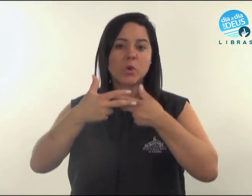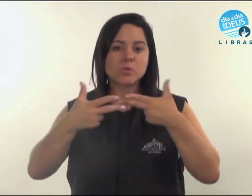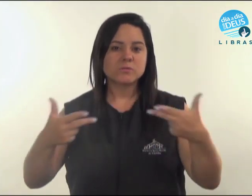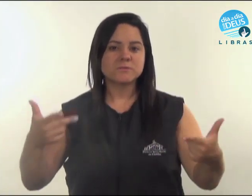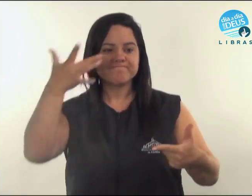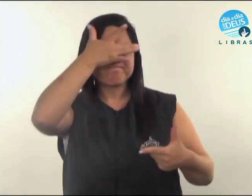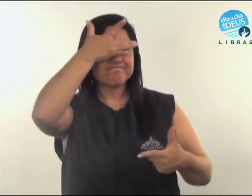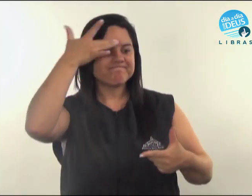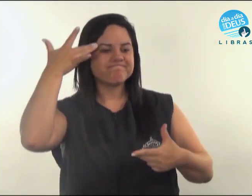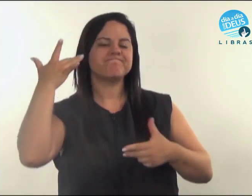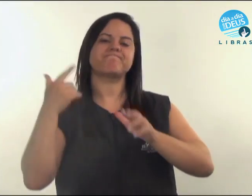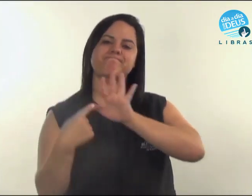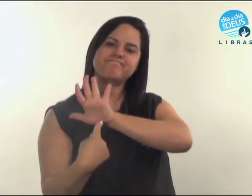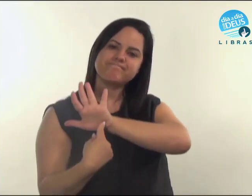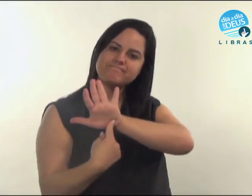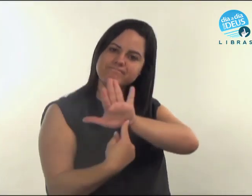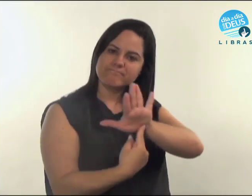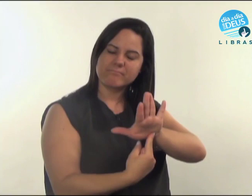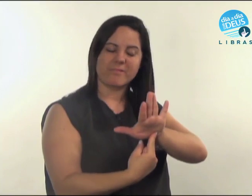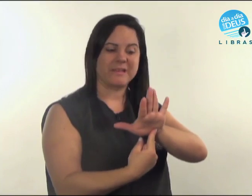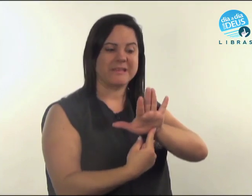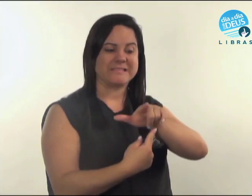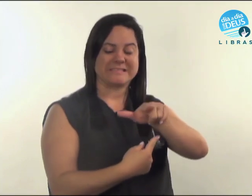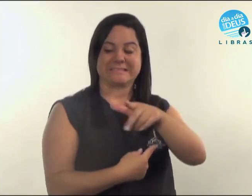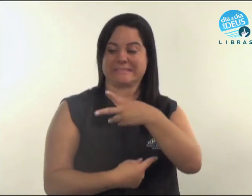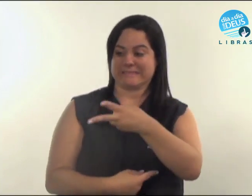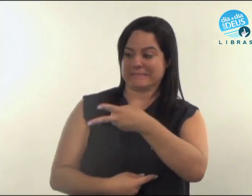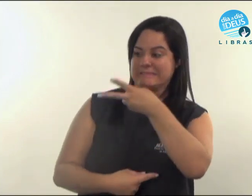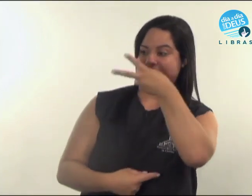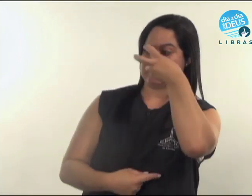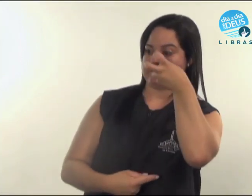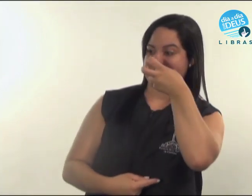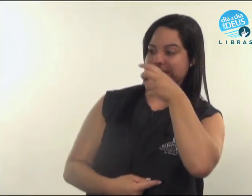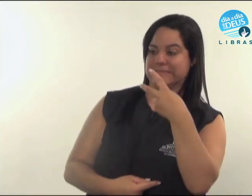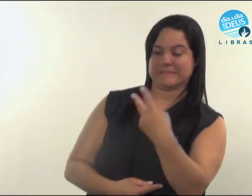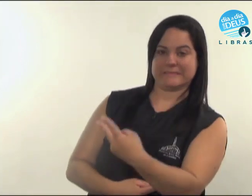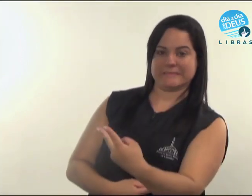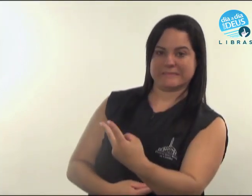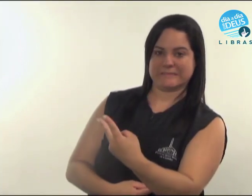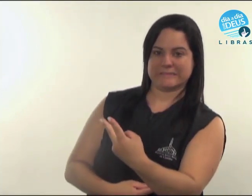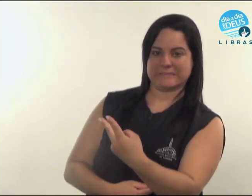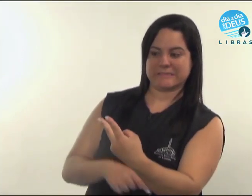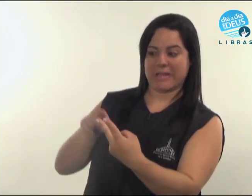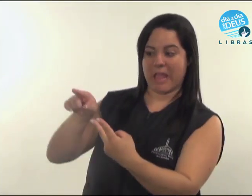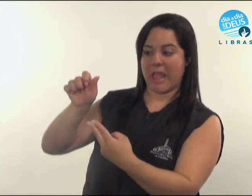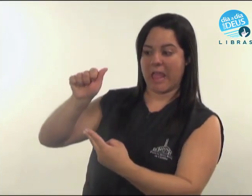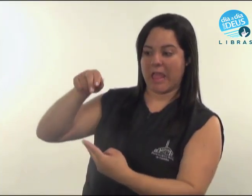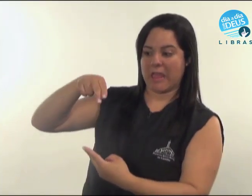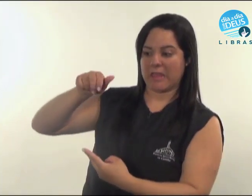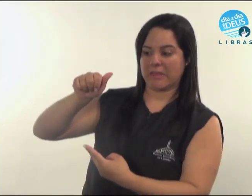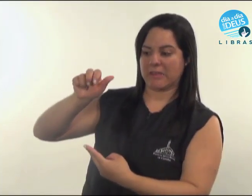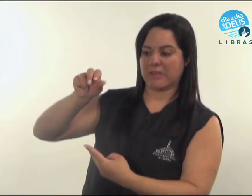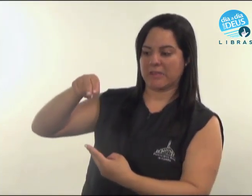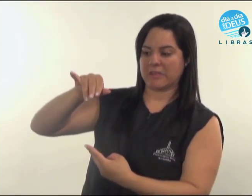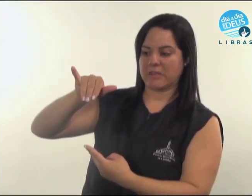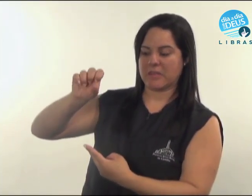fosse aparente e notório a todos os de dentro e os de fora da comunidade, como se Deus estivesse dizendo